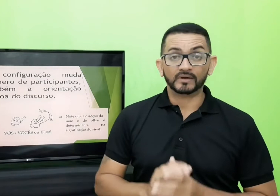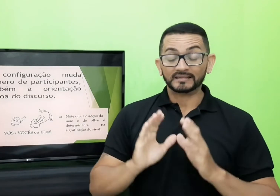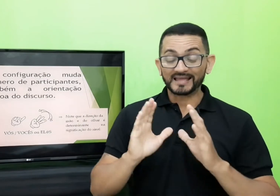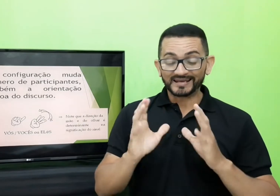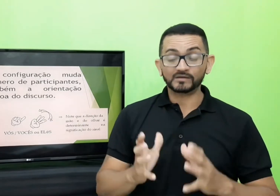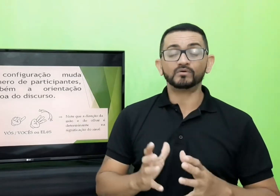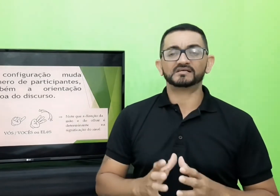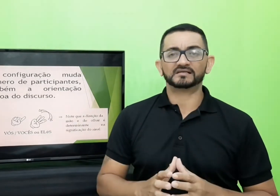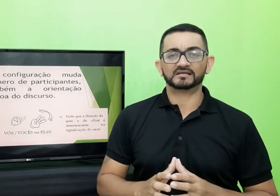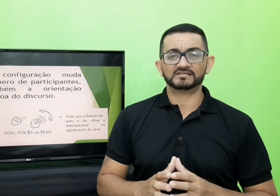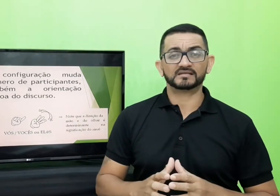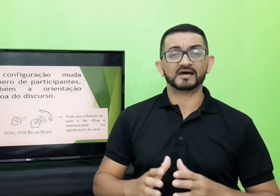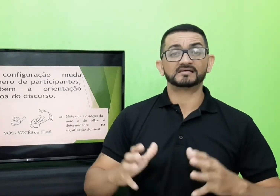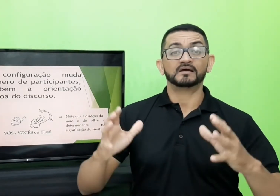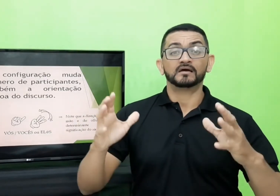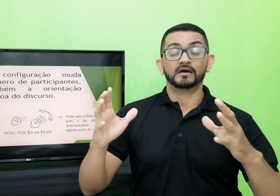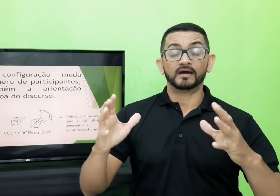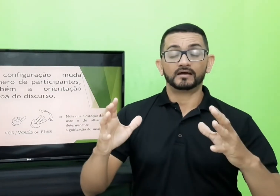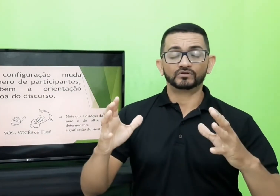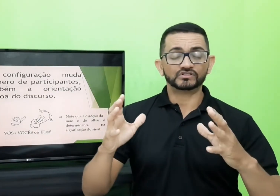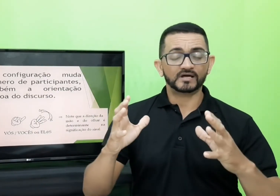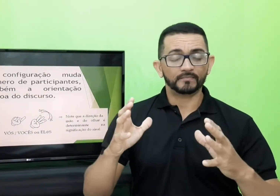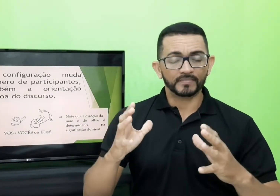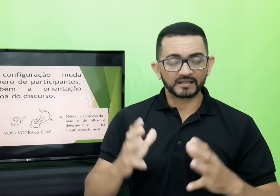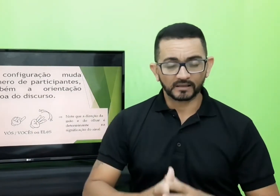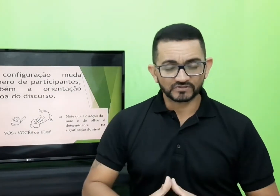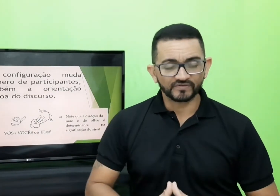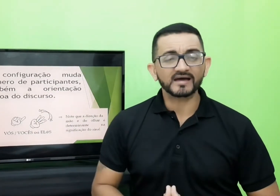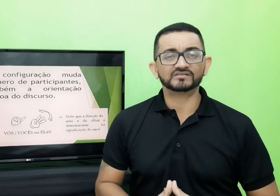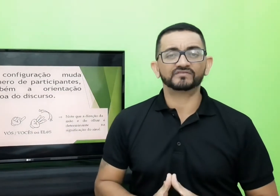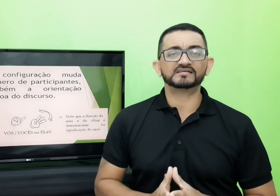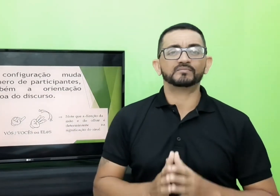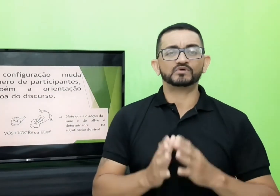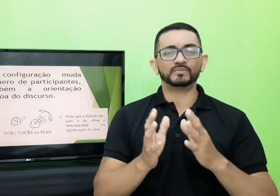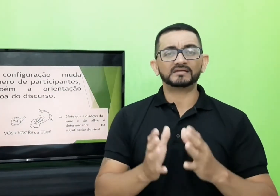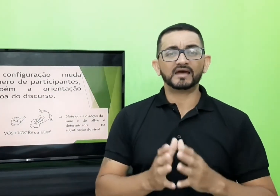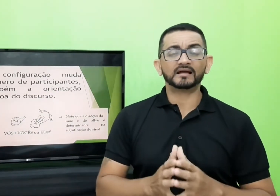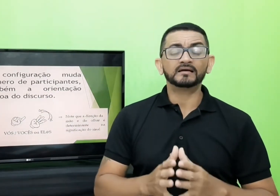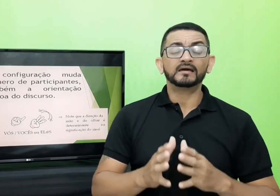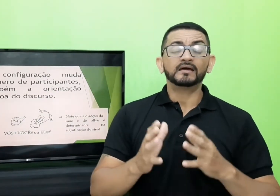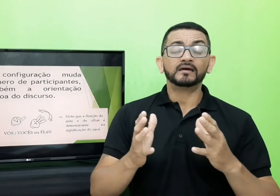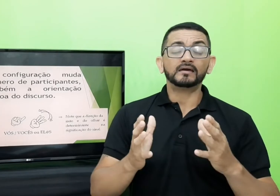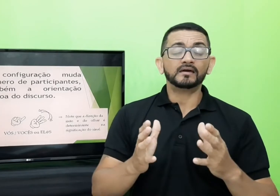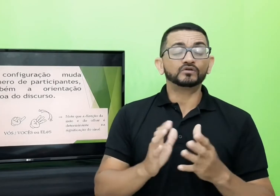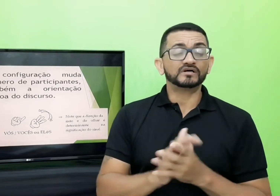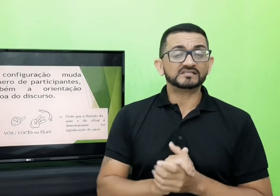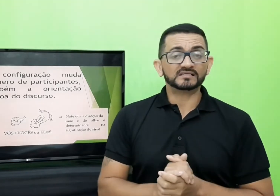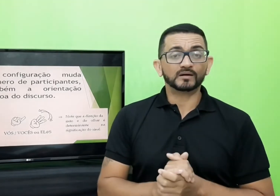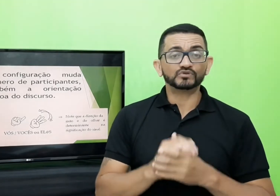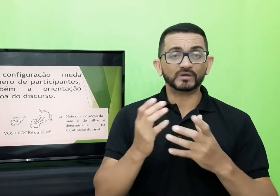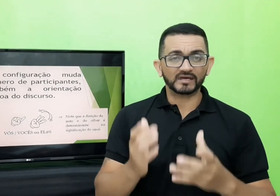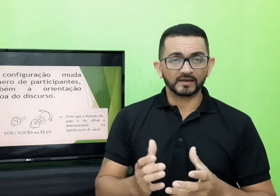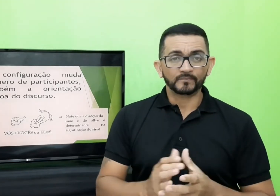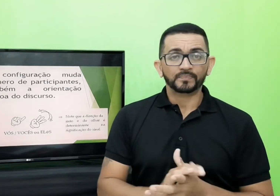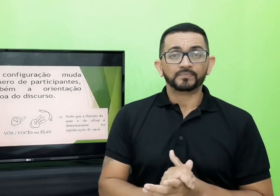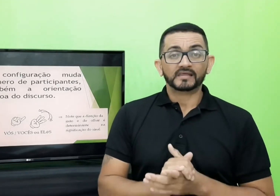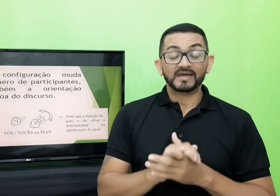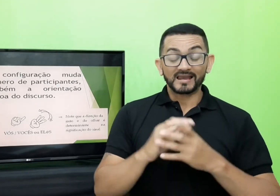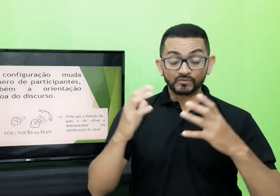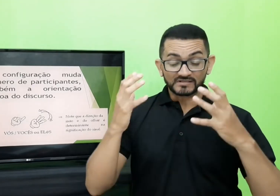Na língua brasileira de sinais, nós já batemos várias vezes na mesma tecla E nós ensinamos o quê? Que a língua de